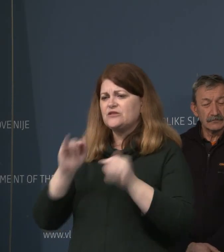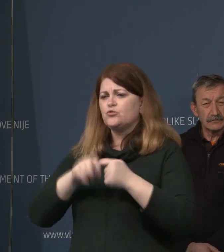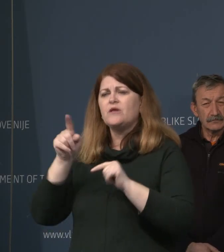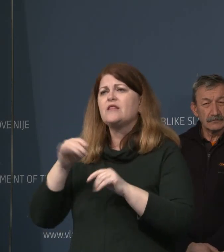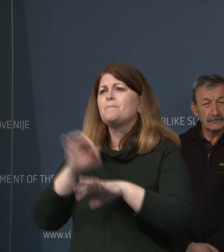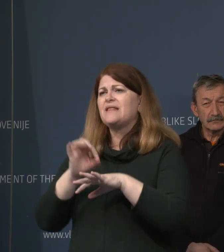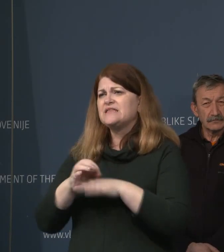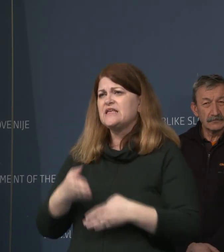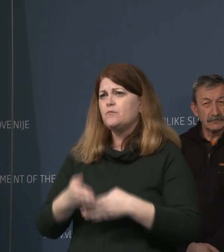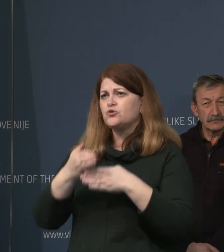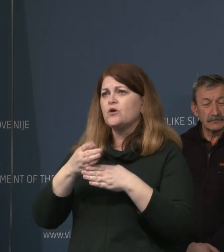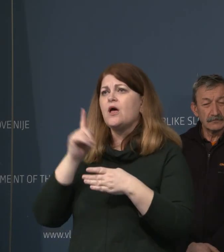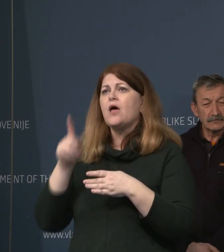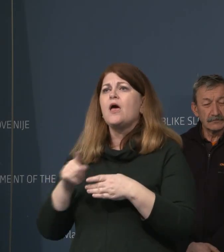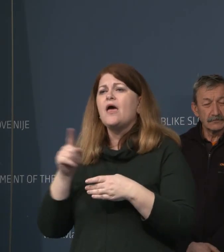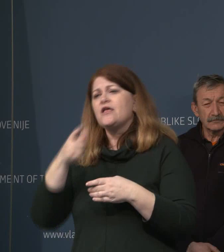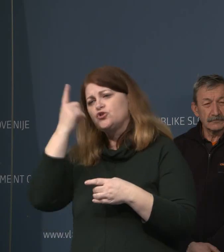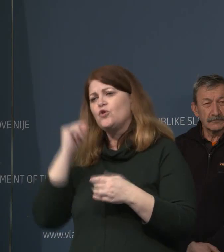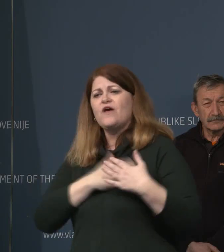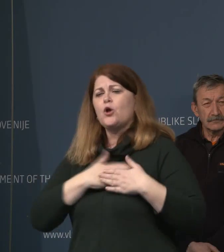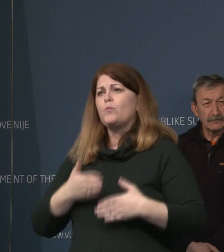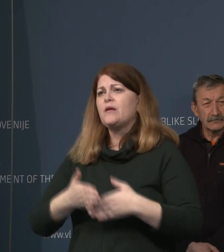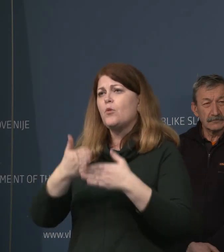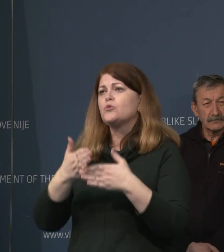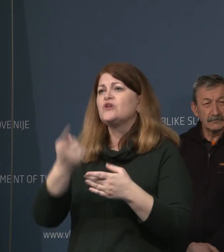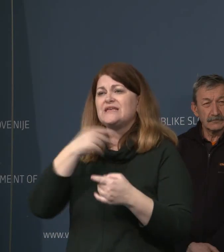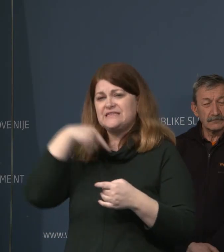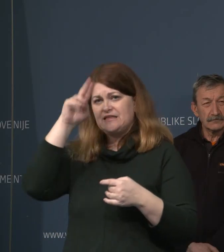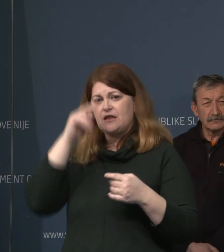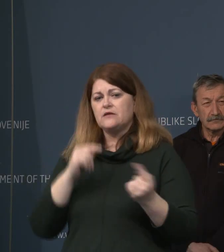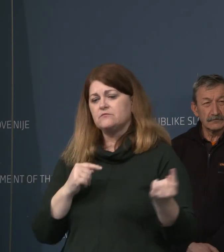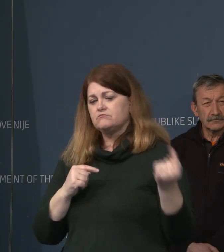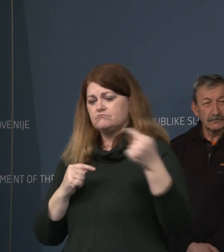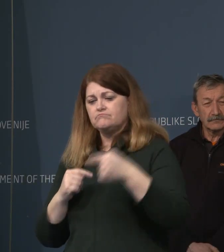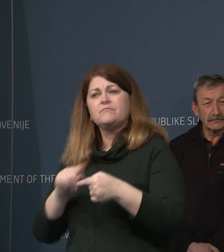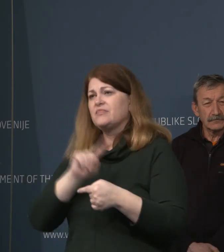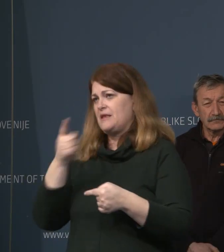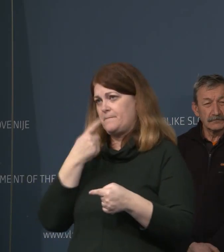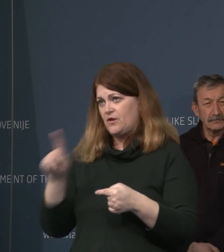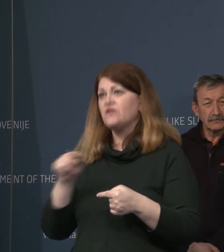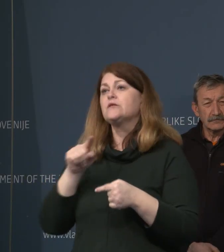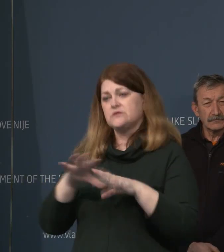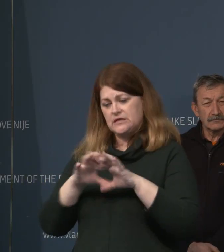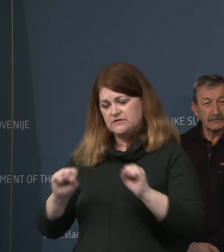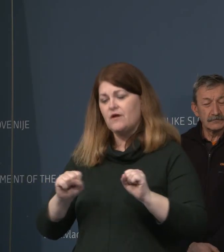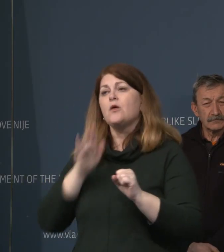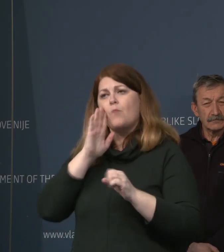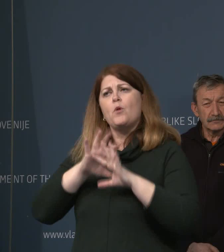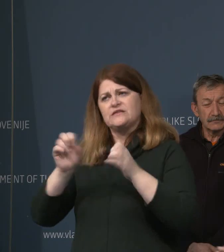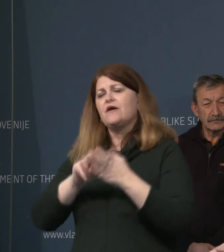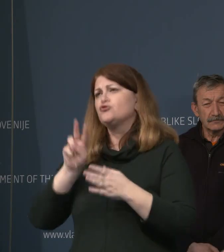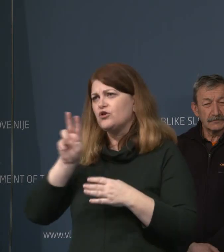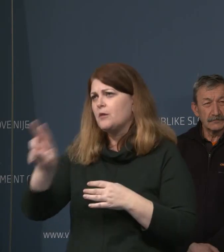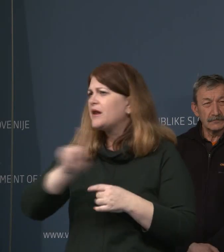medicinskih pripomočkov ter čakoljubne pomoči iz Italijanske republike seveda ni prepovedan in se izvaja. In ga bomo izvajali še